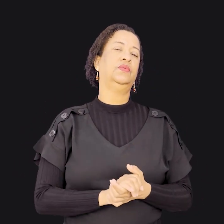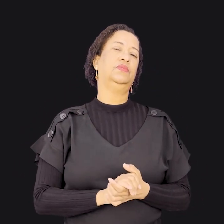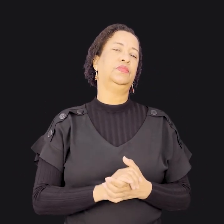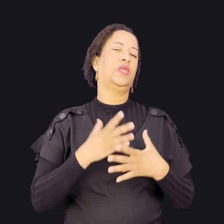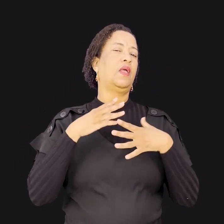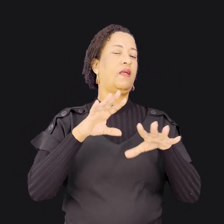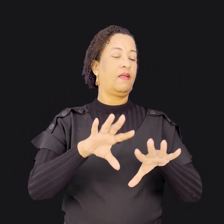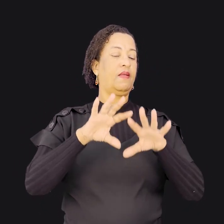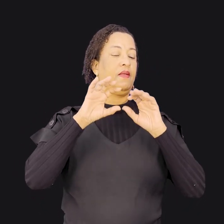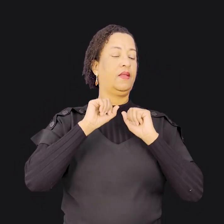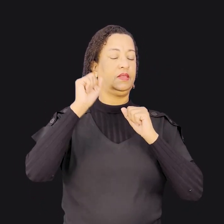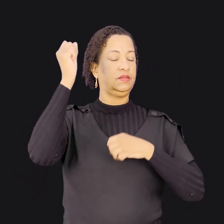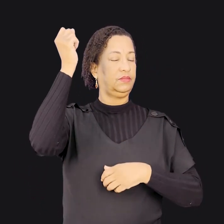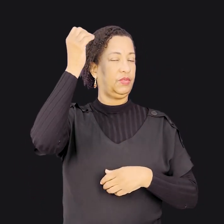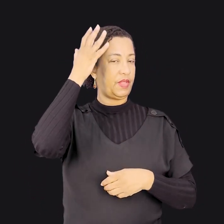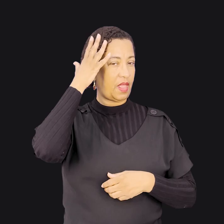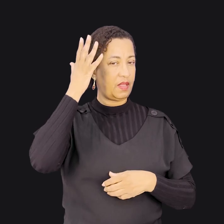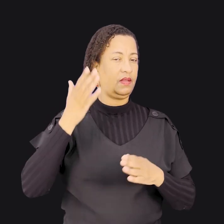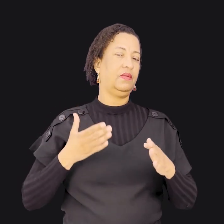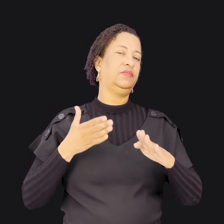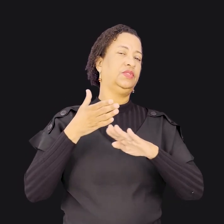Deus, recebermos sua graça e